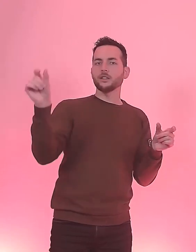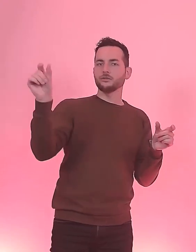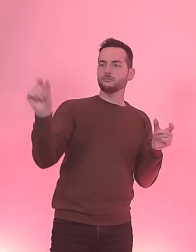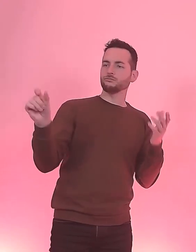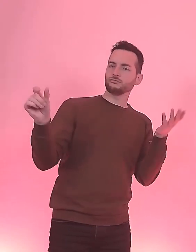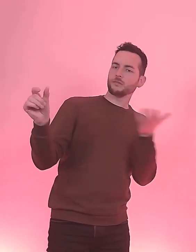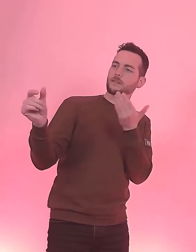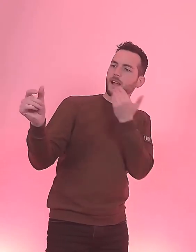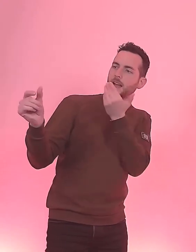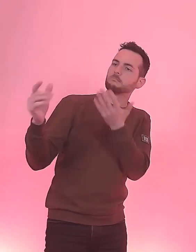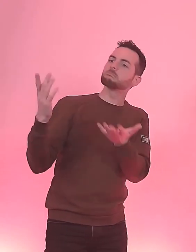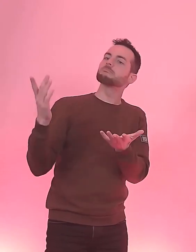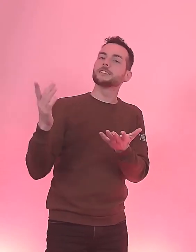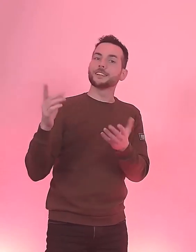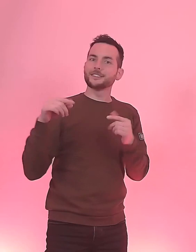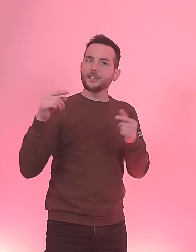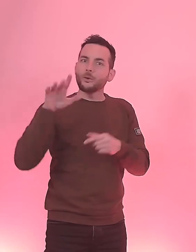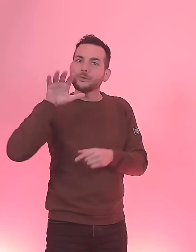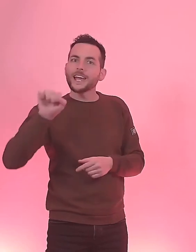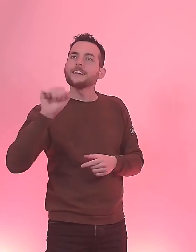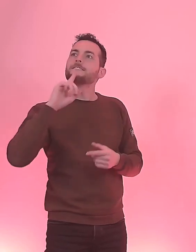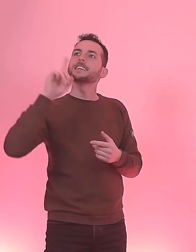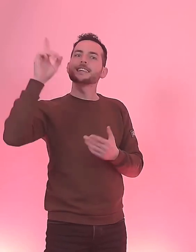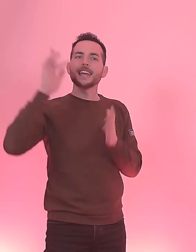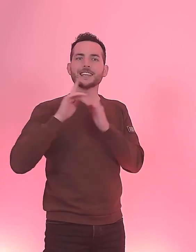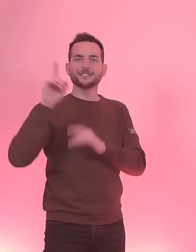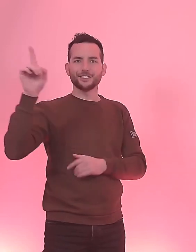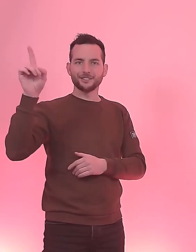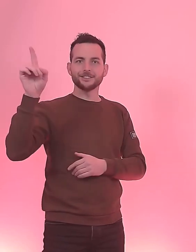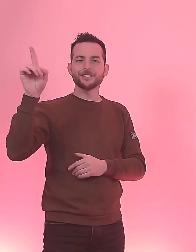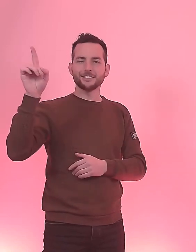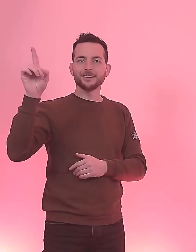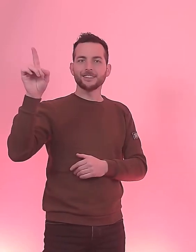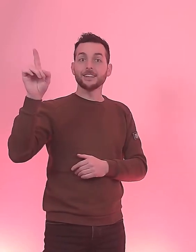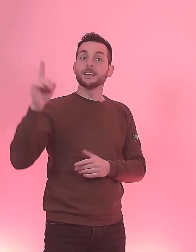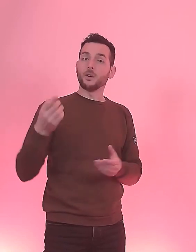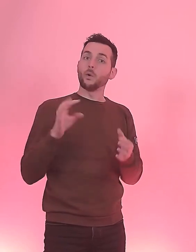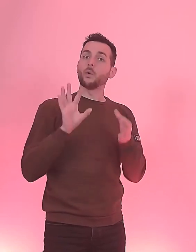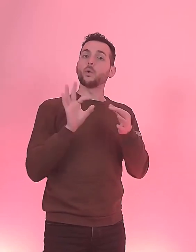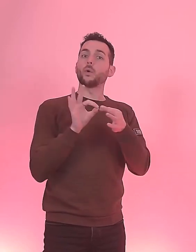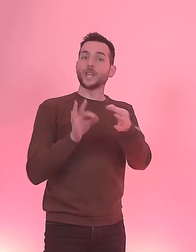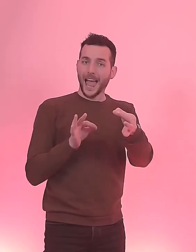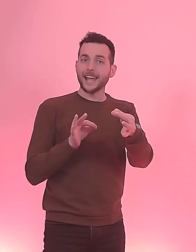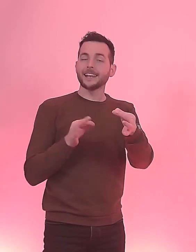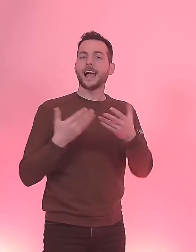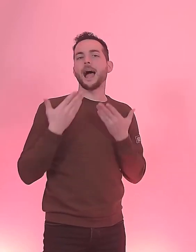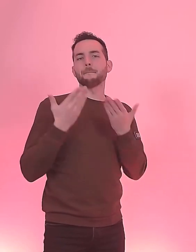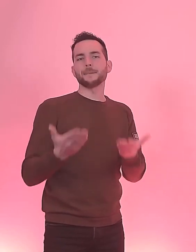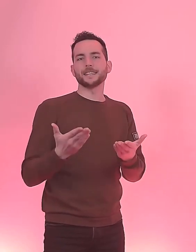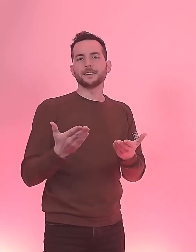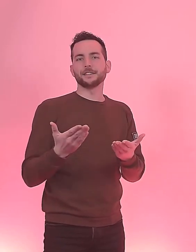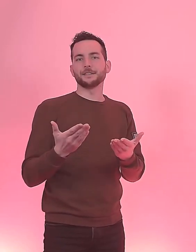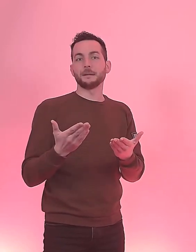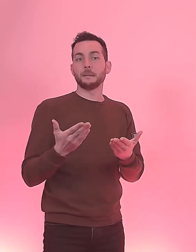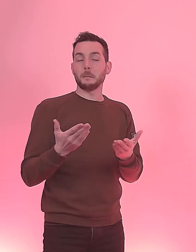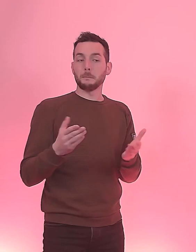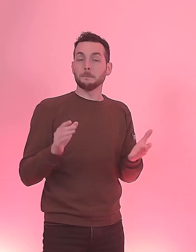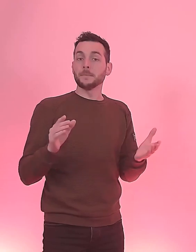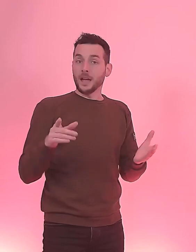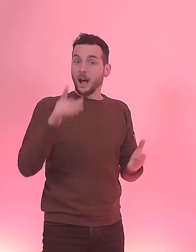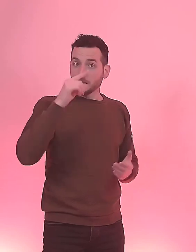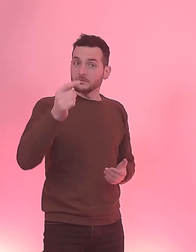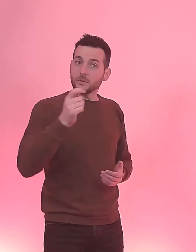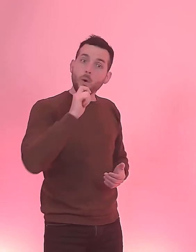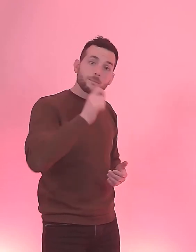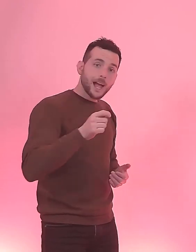wie die jezus ook voor jou kan zijn en dat bieden we online aan dus die kan elk moment van start gaan dus zodra je opgeeft